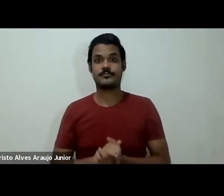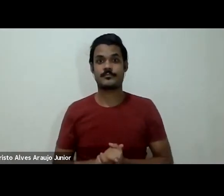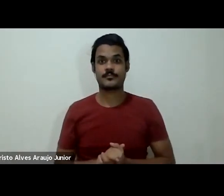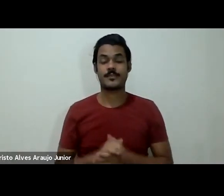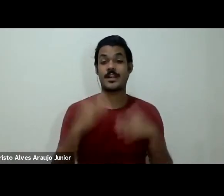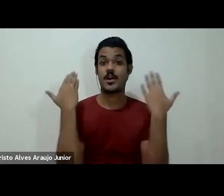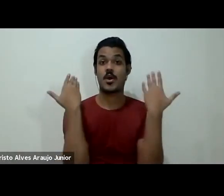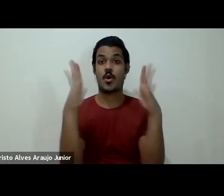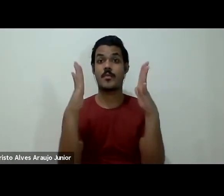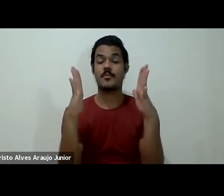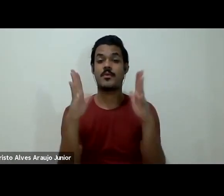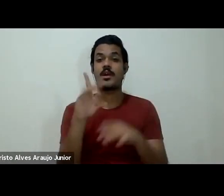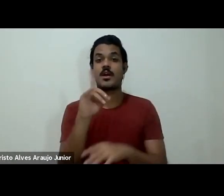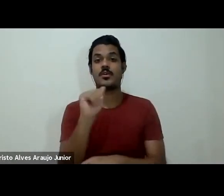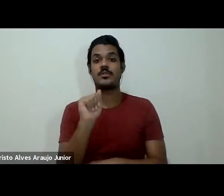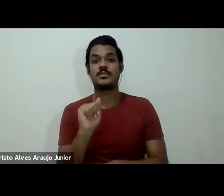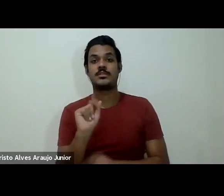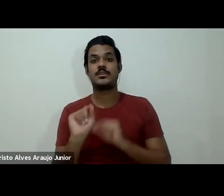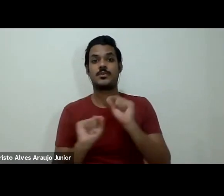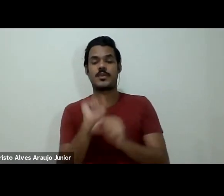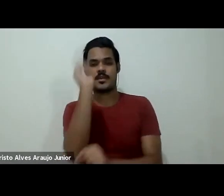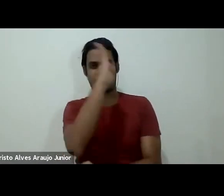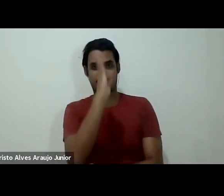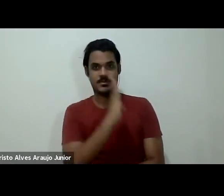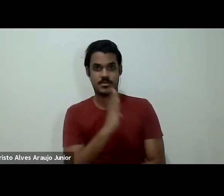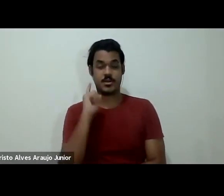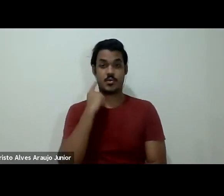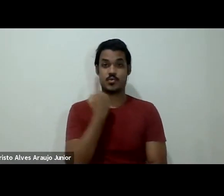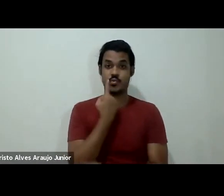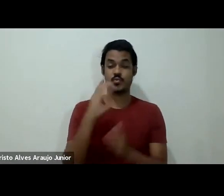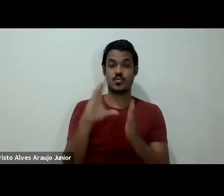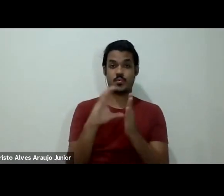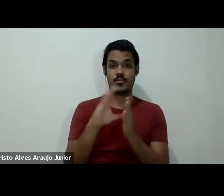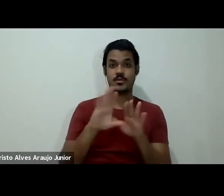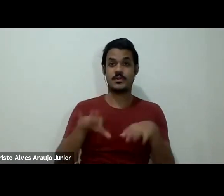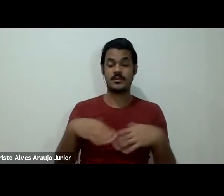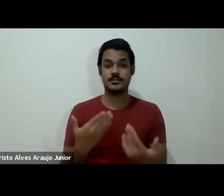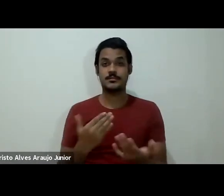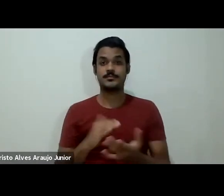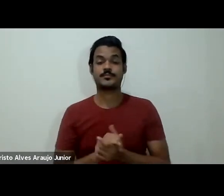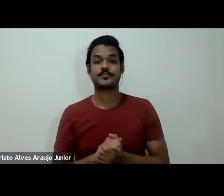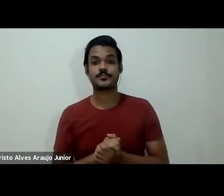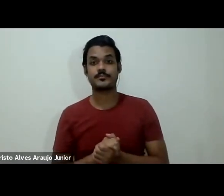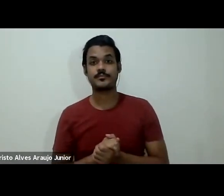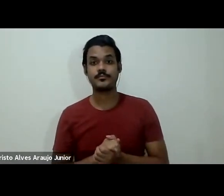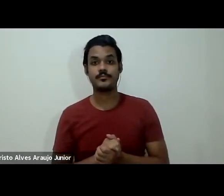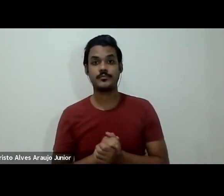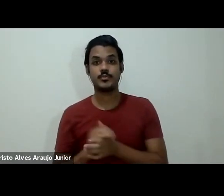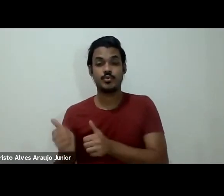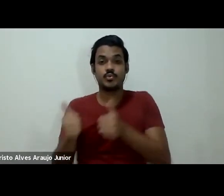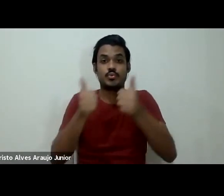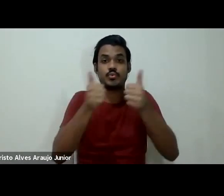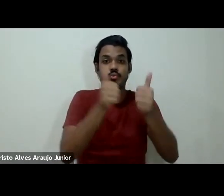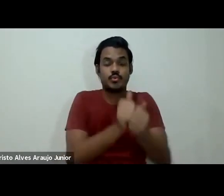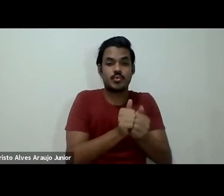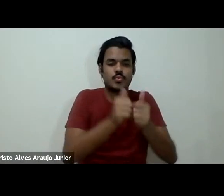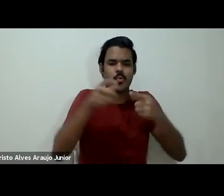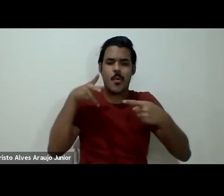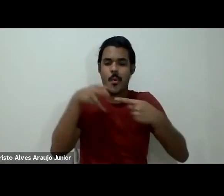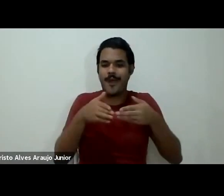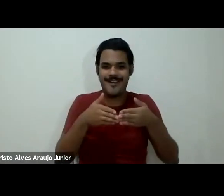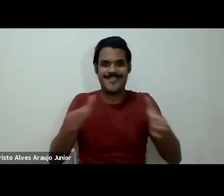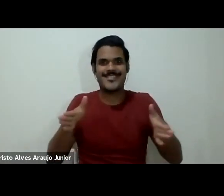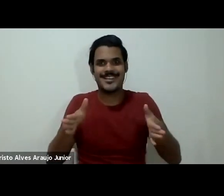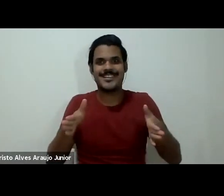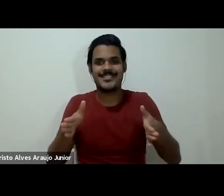comemorar o Dia Nacional dos Surdos e Surdas e Surdes, juntamente com esse lançamento do